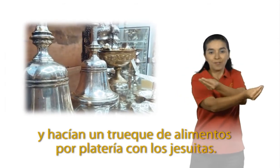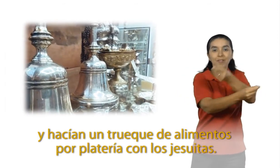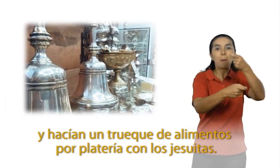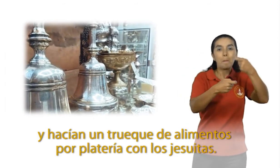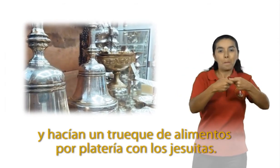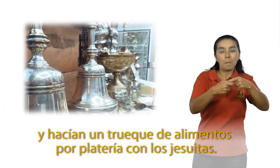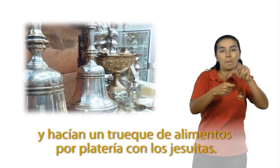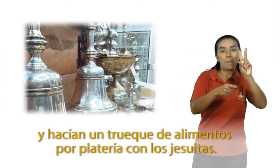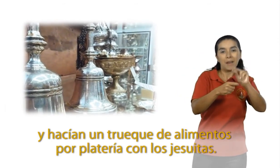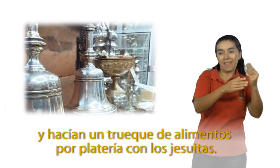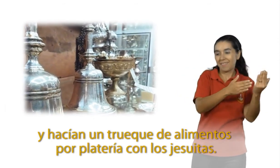jesuitas.